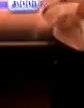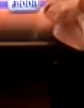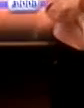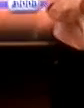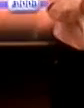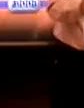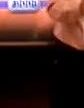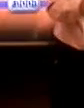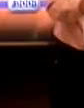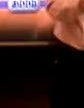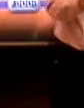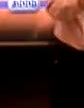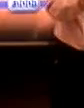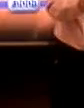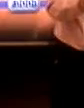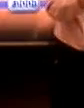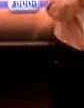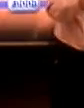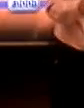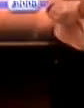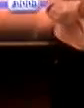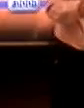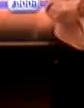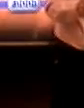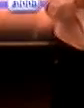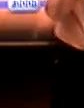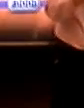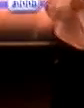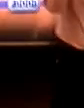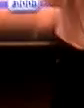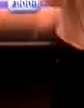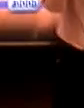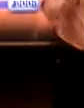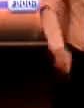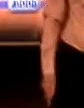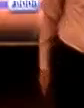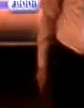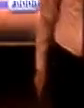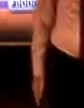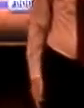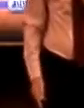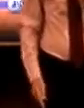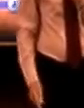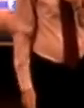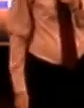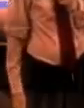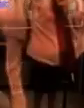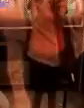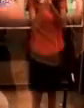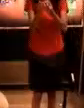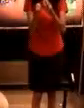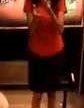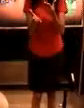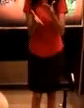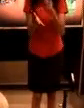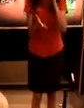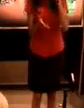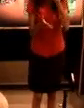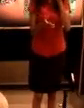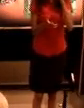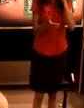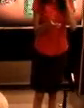El sello a los hijos de Dios. Isaías capítulo 8, el verso 15 y 16 dice lo